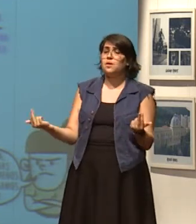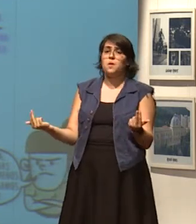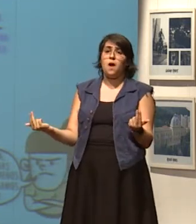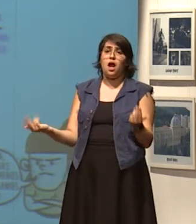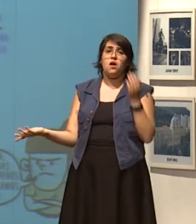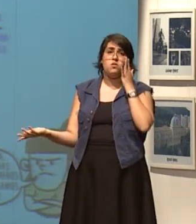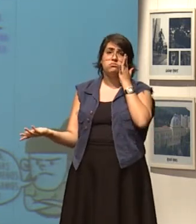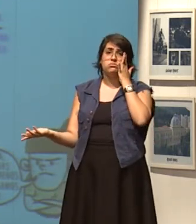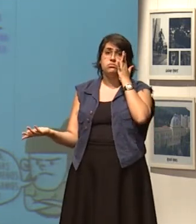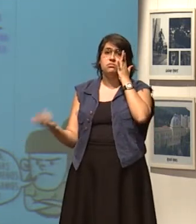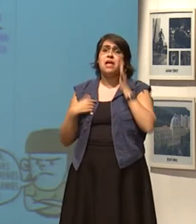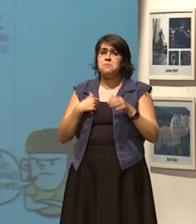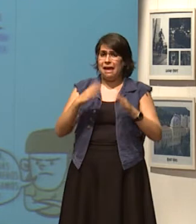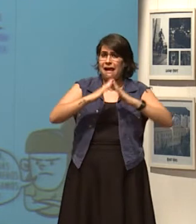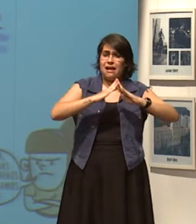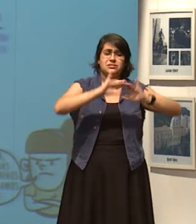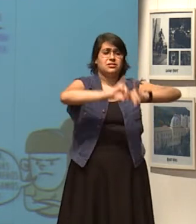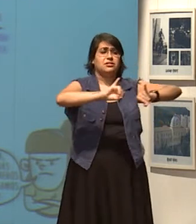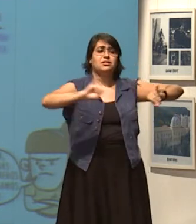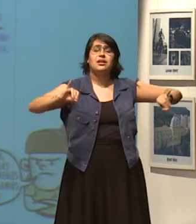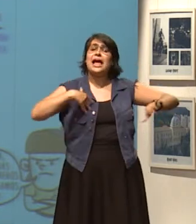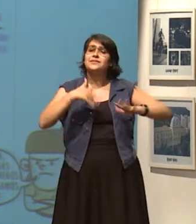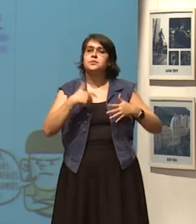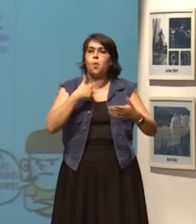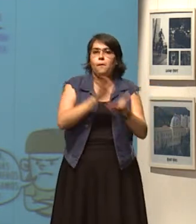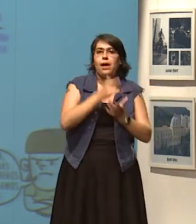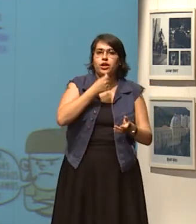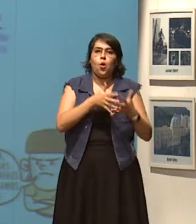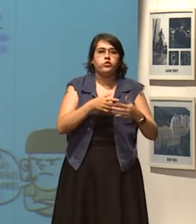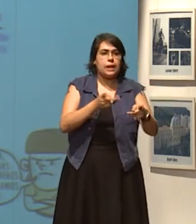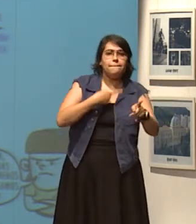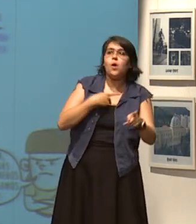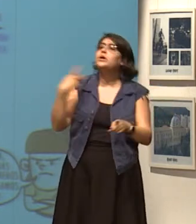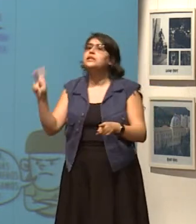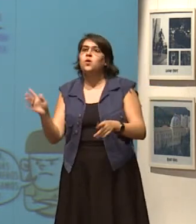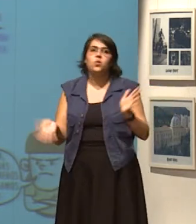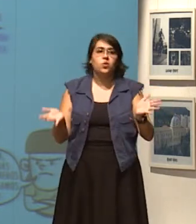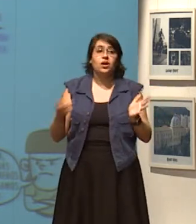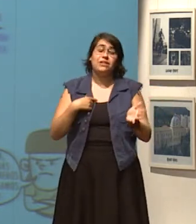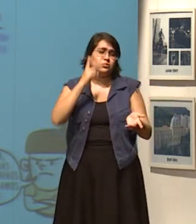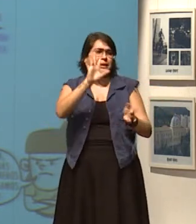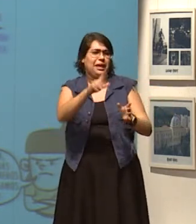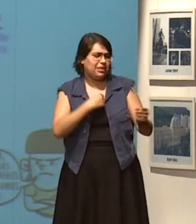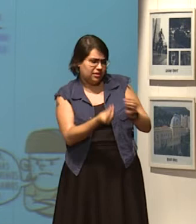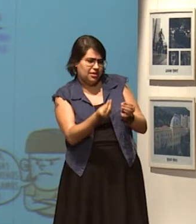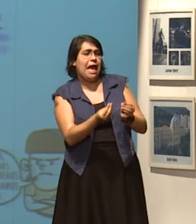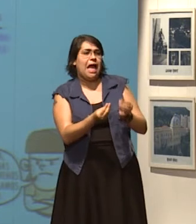preferindo comprar a marca masculina, porque é a mesma função, né? E às vezes meu marido confunde quando eu tô em casa. Não,